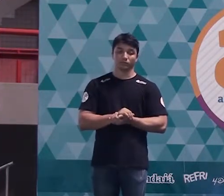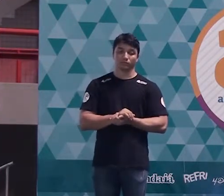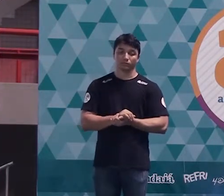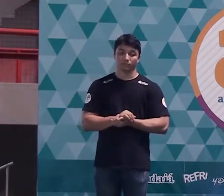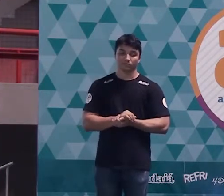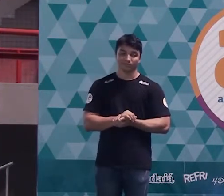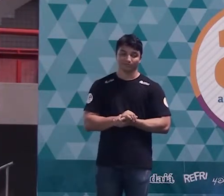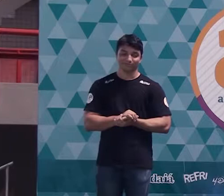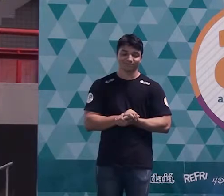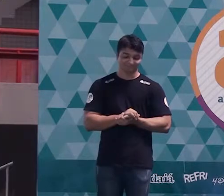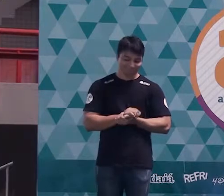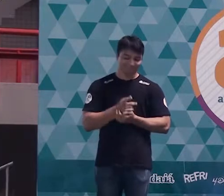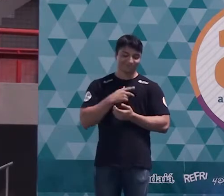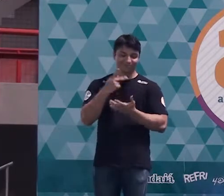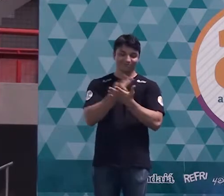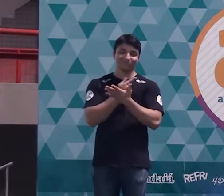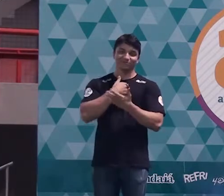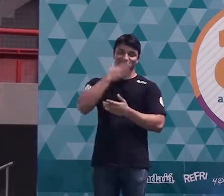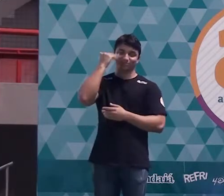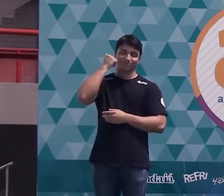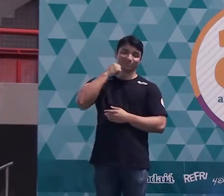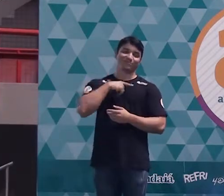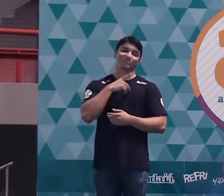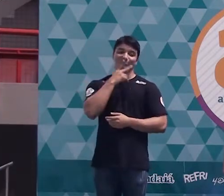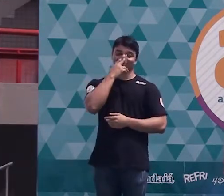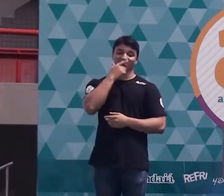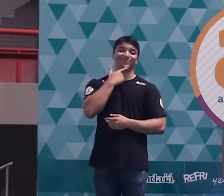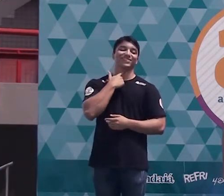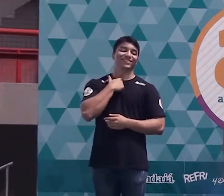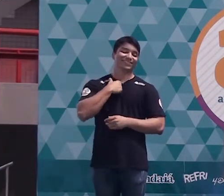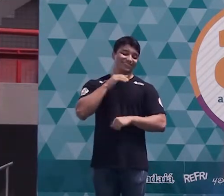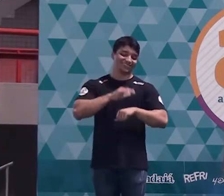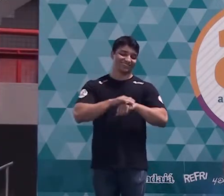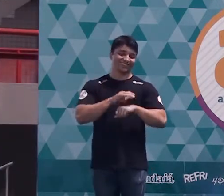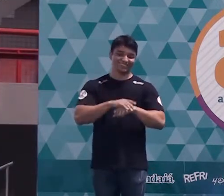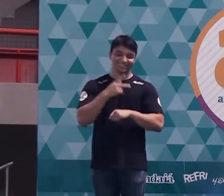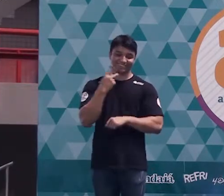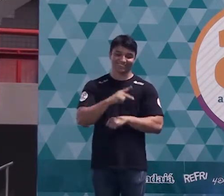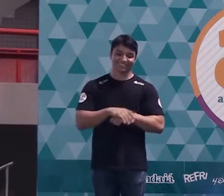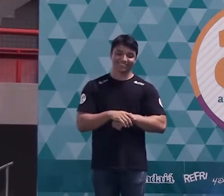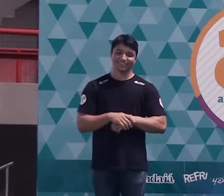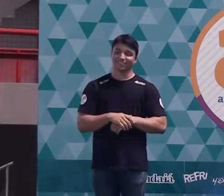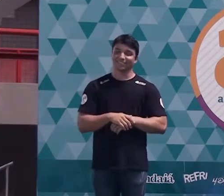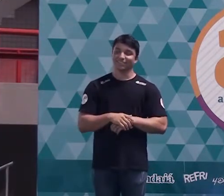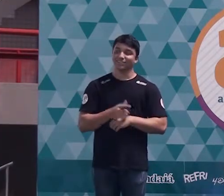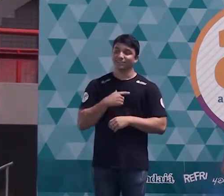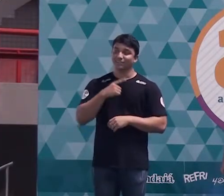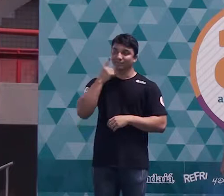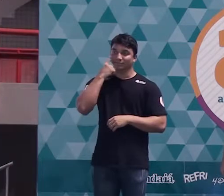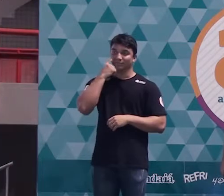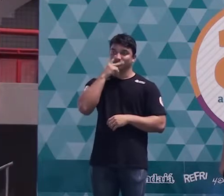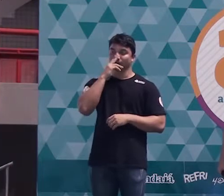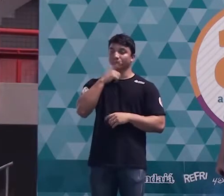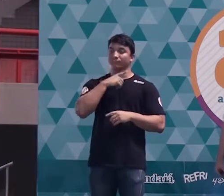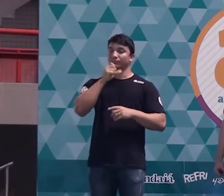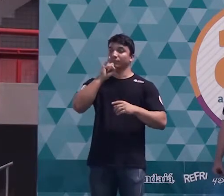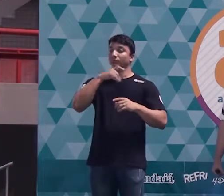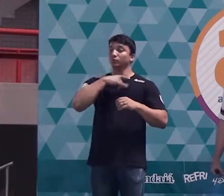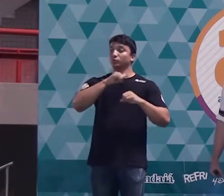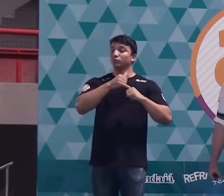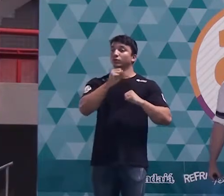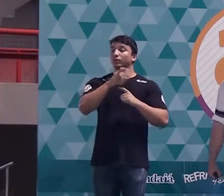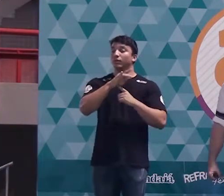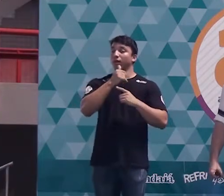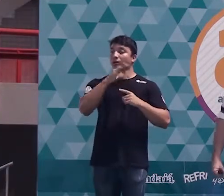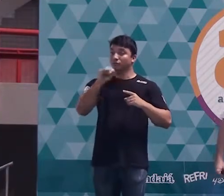não. Agora é sabendo, é com vontade, beleza, né? Então, cuidado. Sujeito, quem pratica a ação,